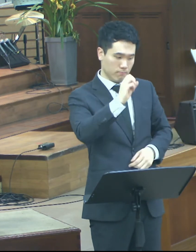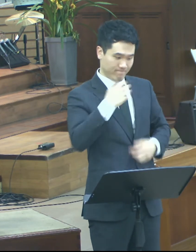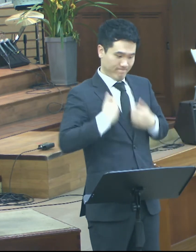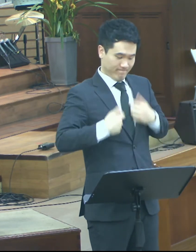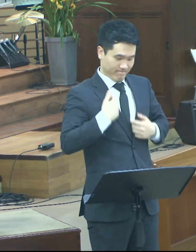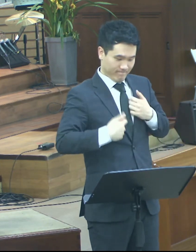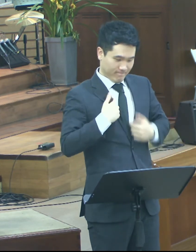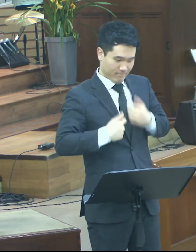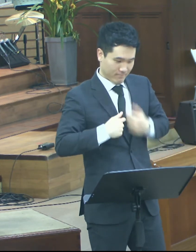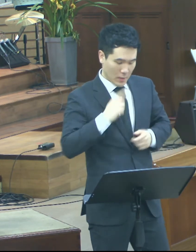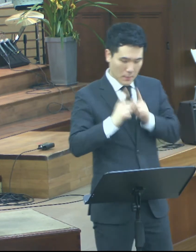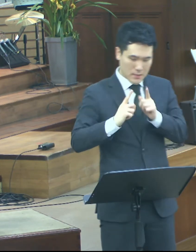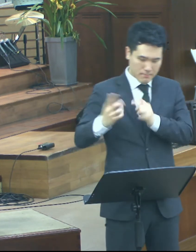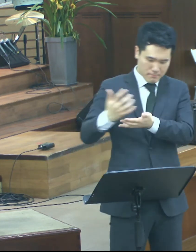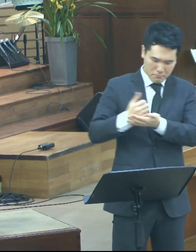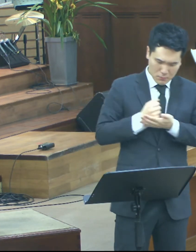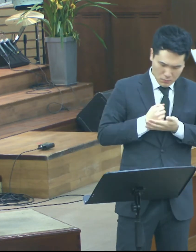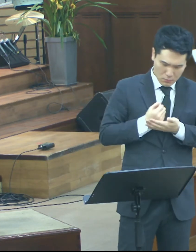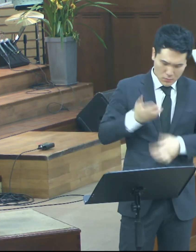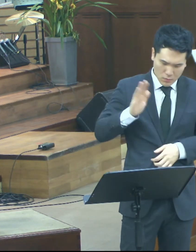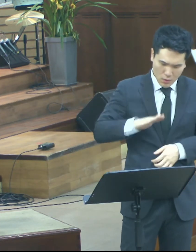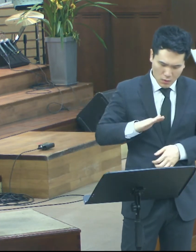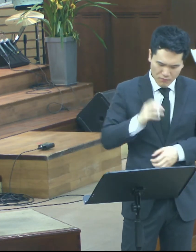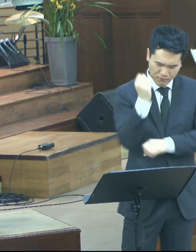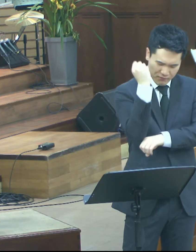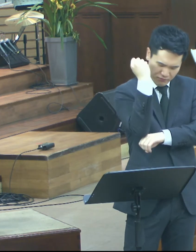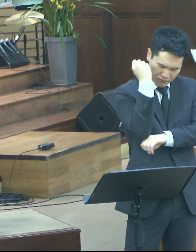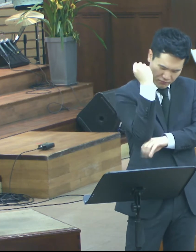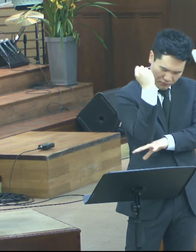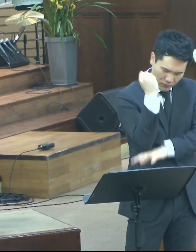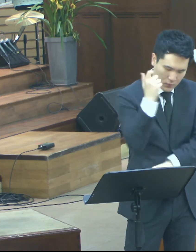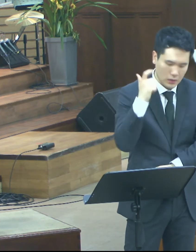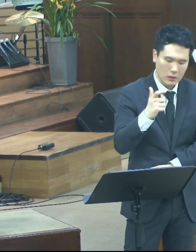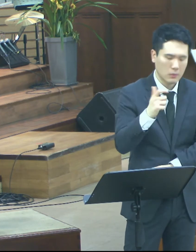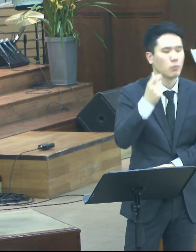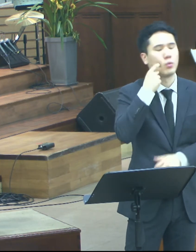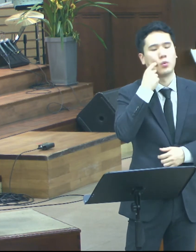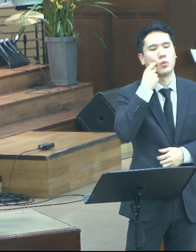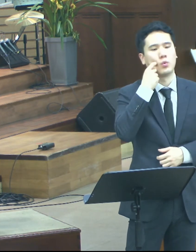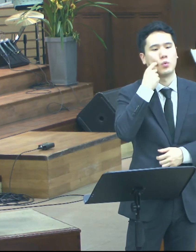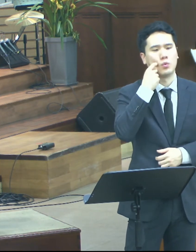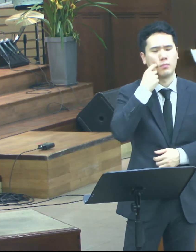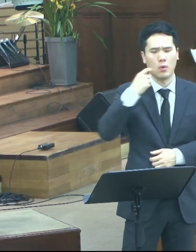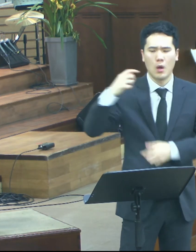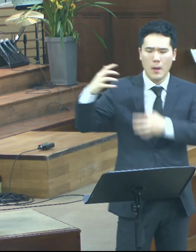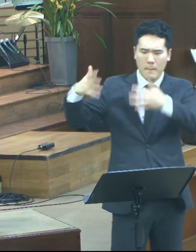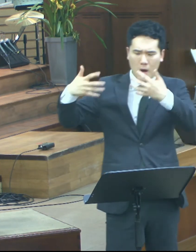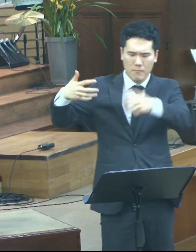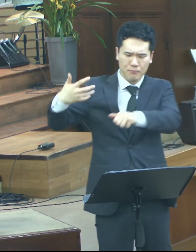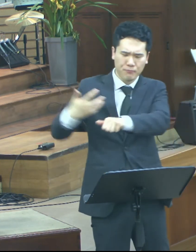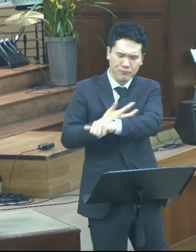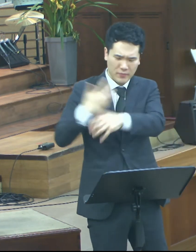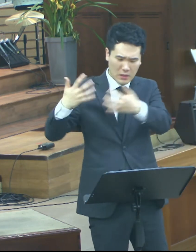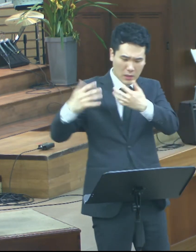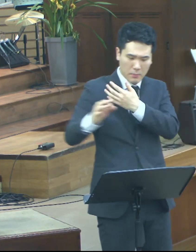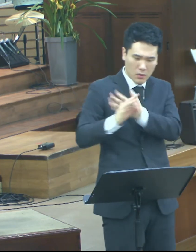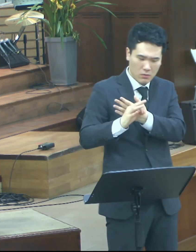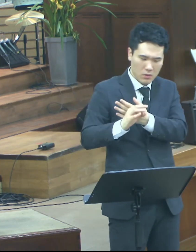일 생기면 그냥 무너지는 거예요. 오늘 제자들이 떡 주는 현장에서는 굉장히 신나서 기쁘게 떡을